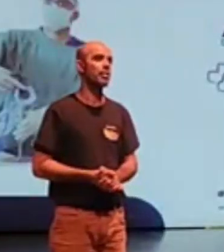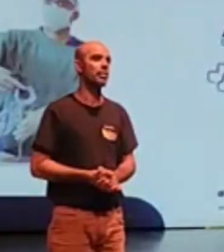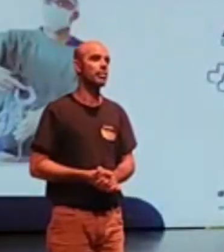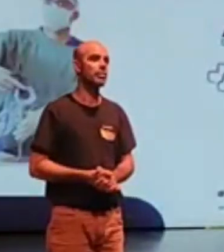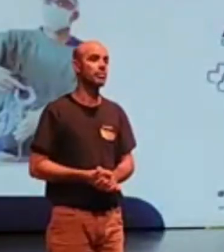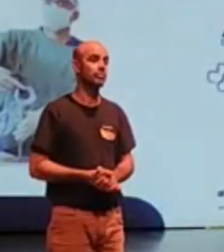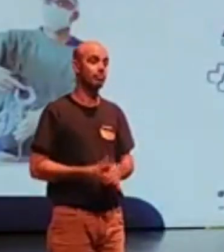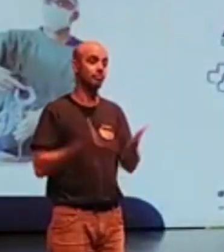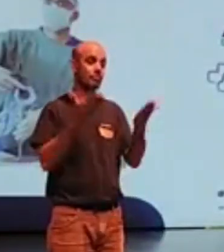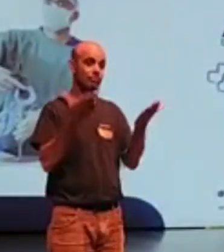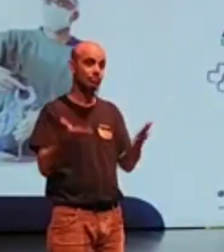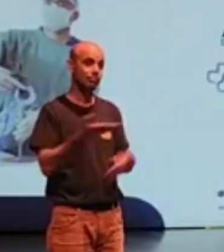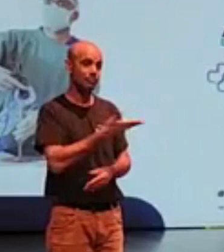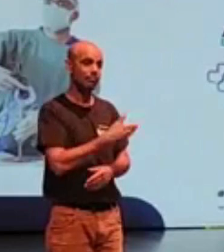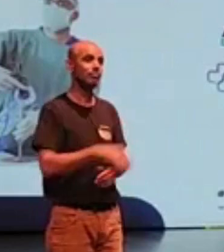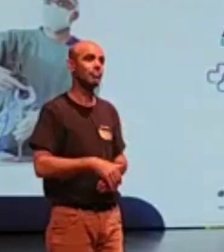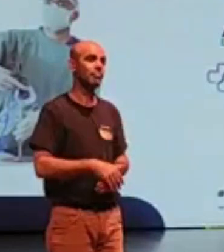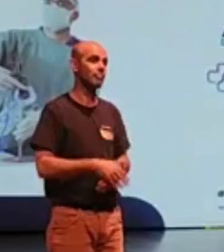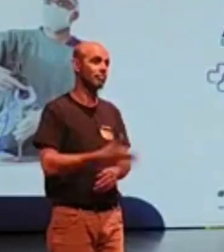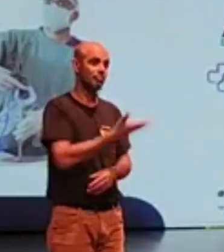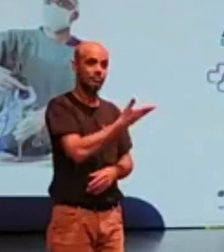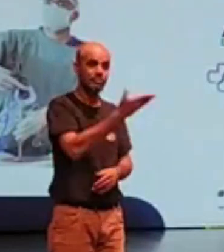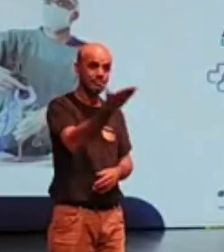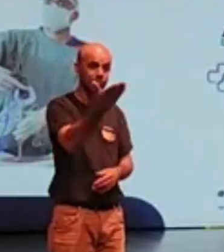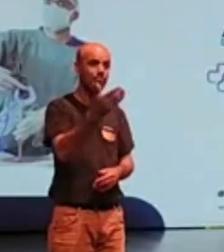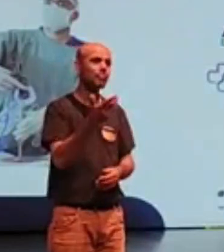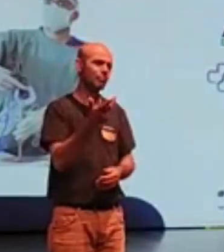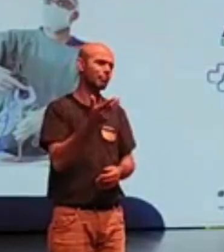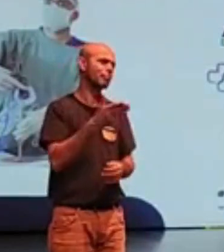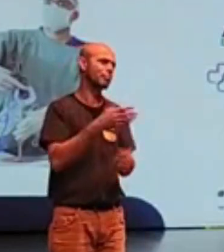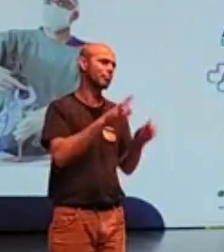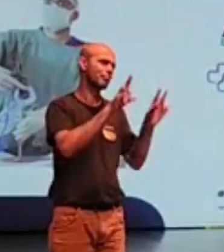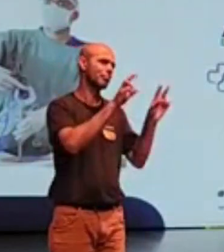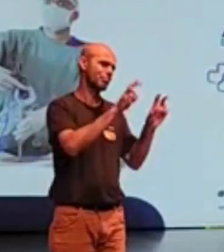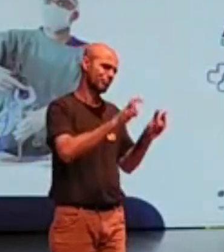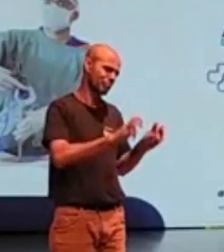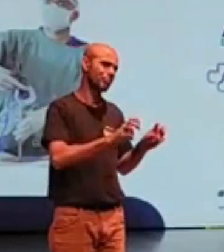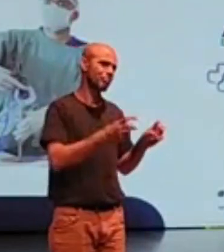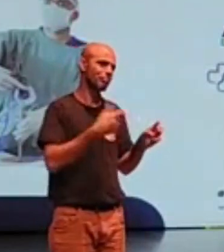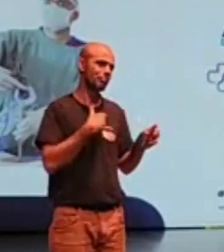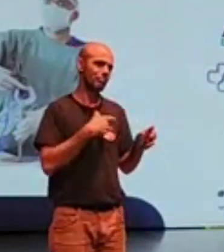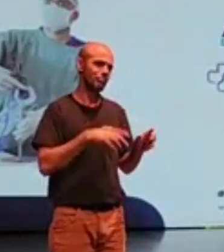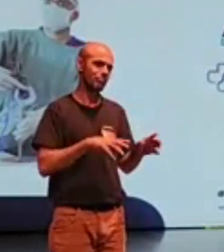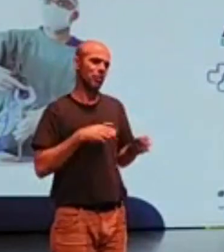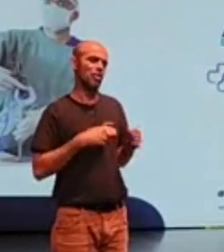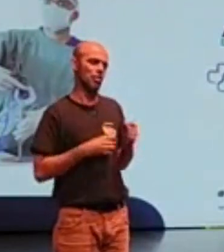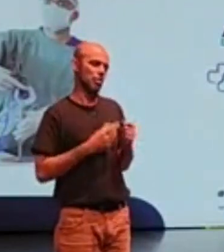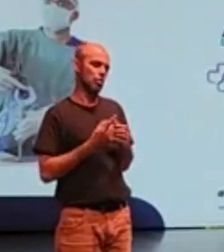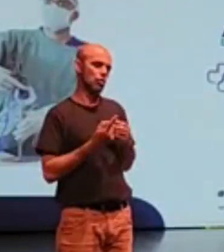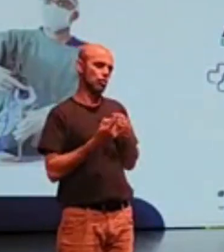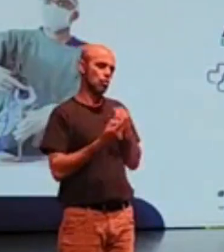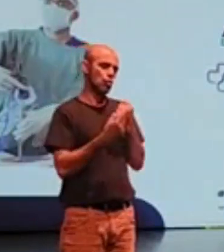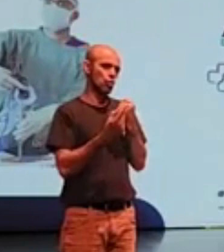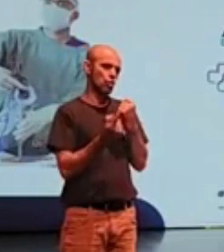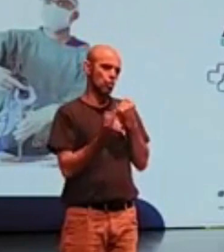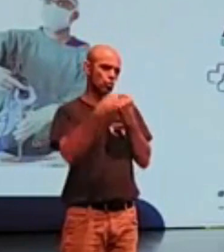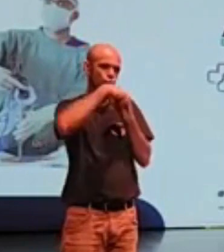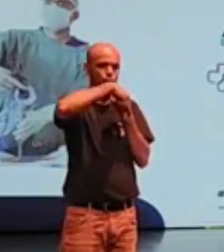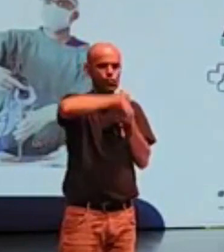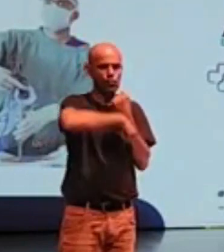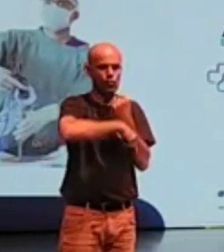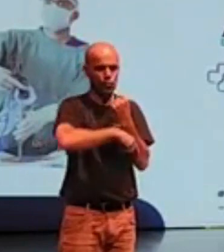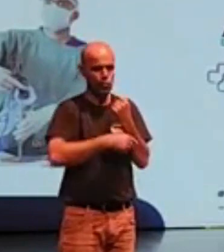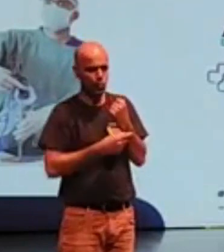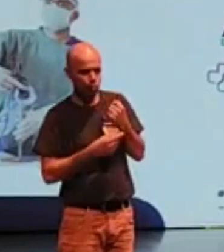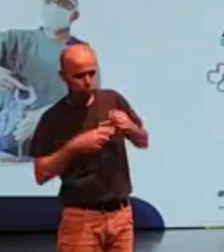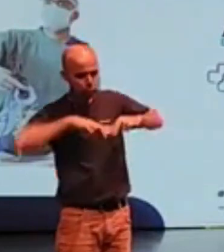Mais uma vez, eu gostaria de falar aos senhores que eu estou comentando aqui alguns casos, puxando uma sardinha aqui para endoscopia, que o pessoal sabe que eu